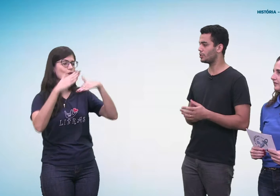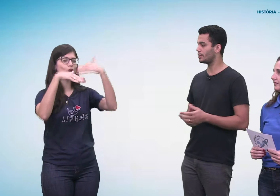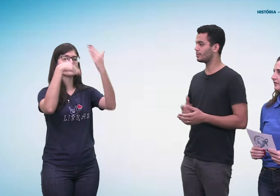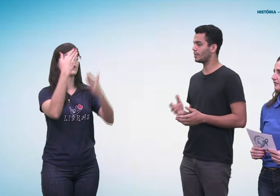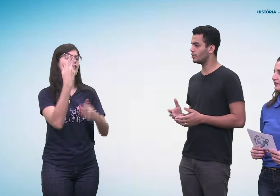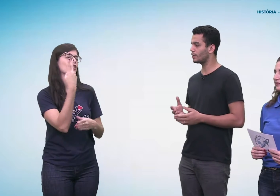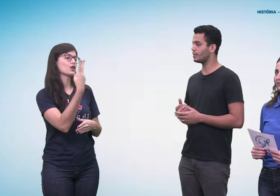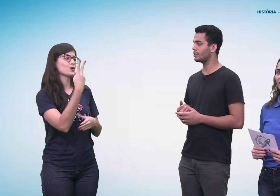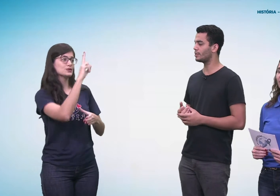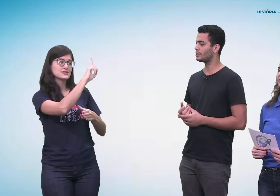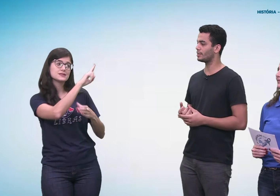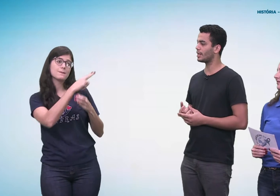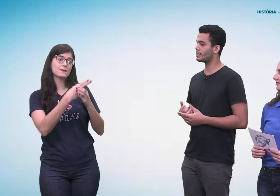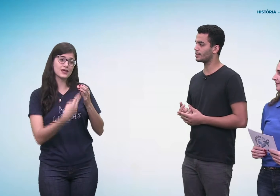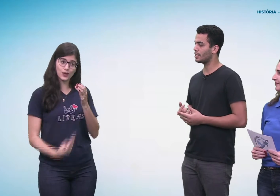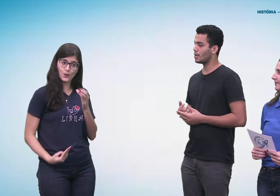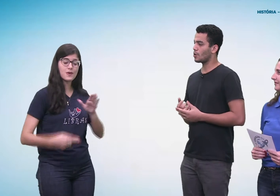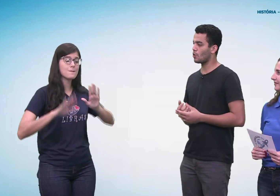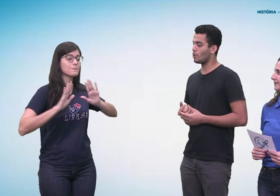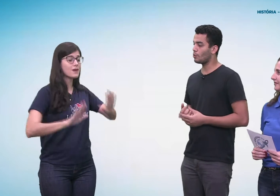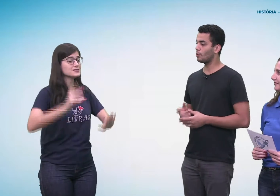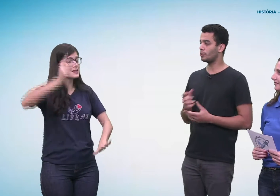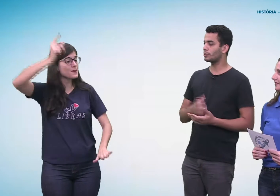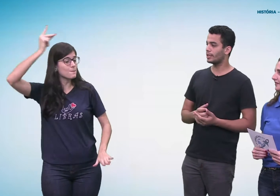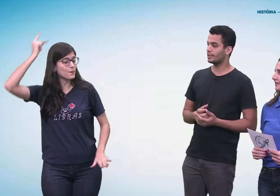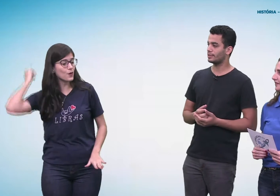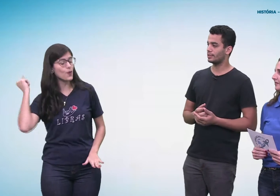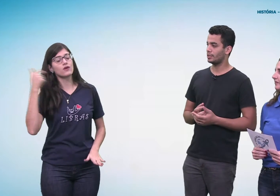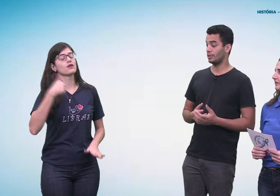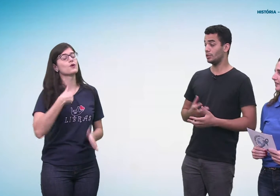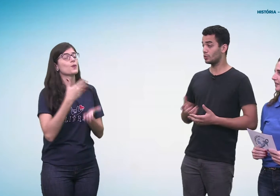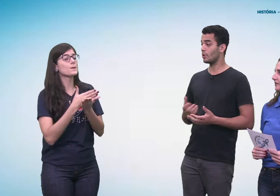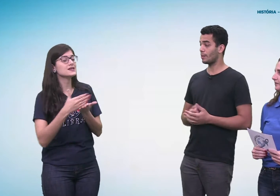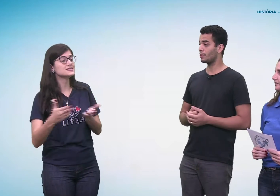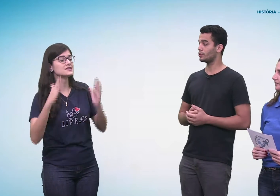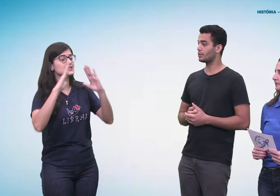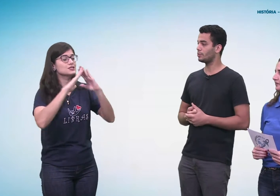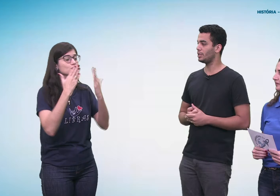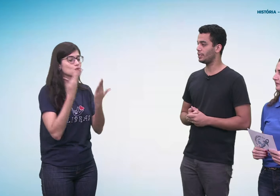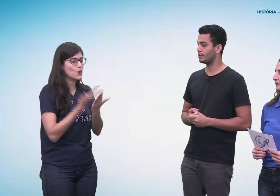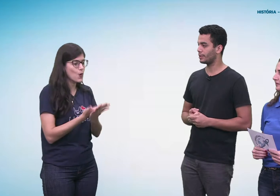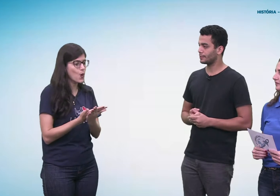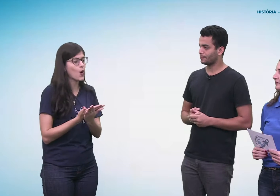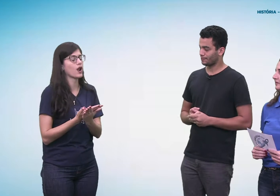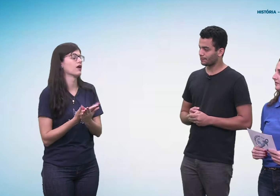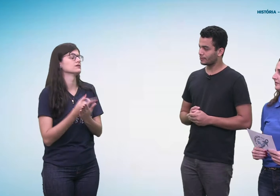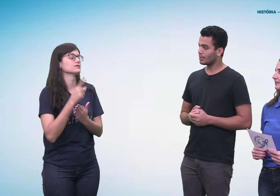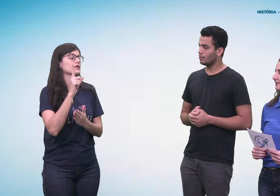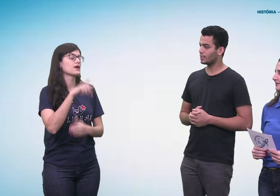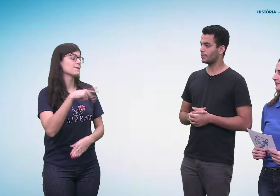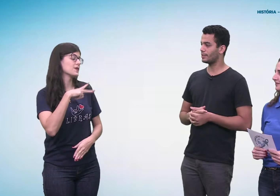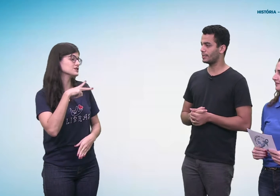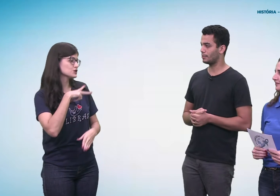aprendia tanto a língua de sinais como o português. E nisso eu acabei me tornando bilíngue. Mas, por exemplo,